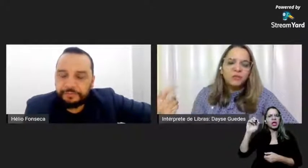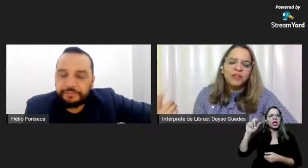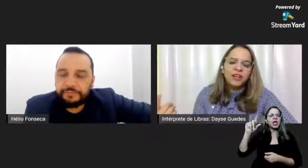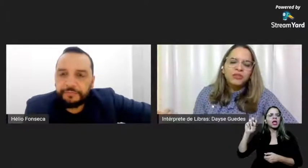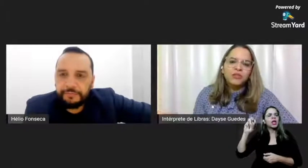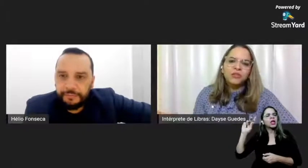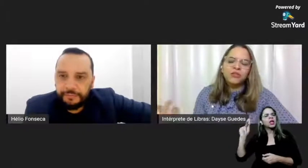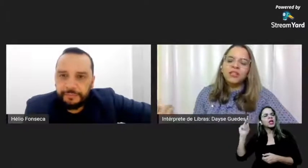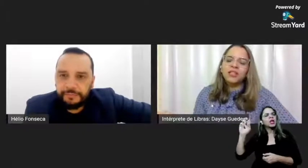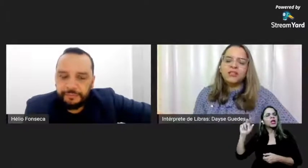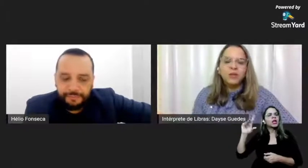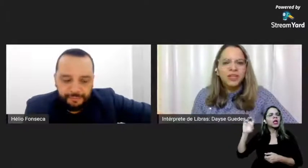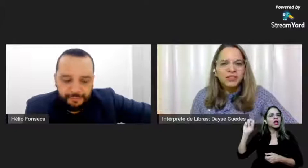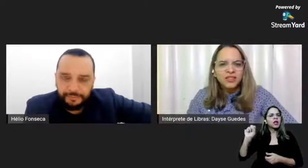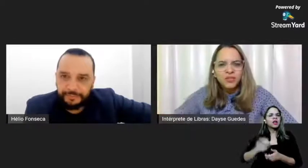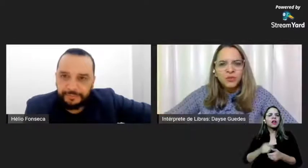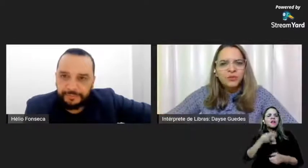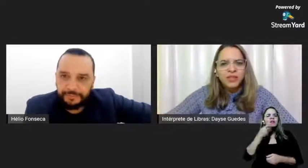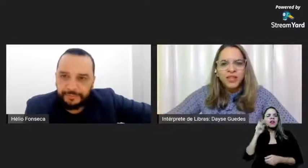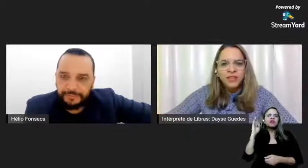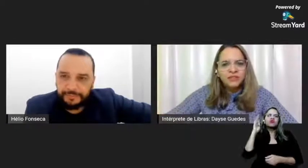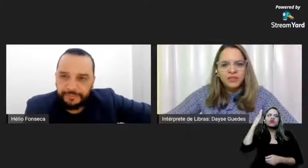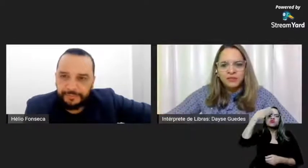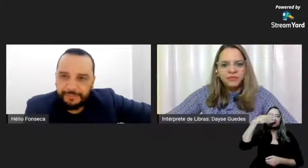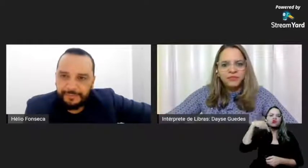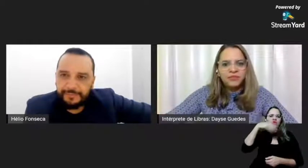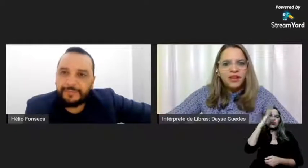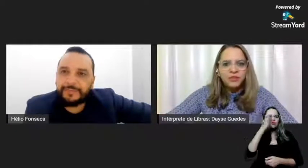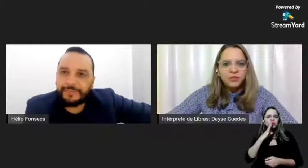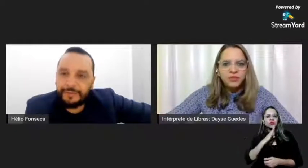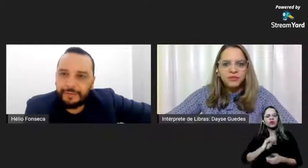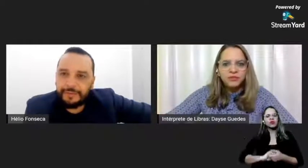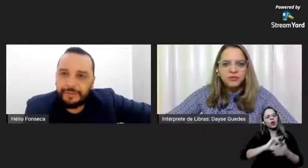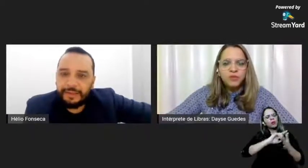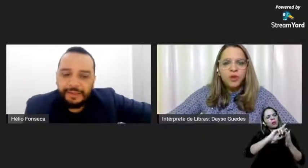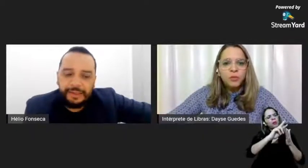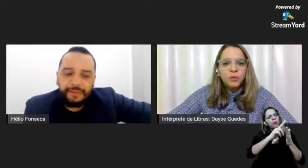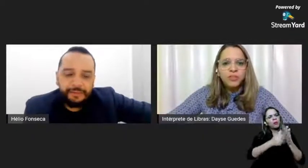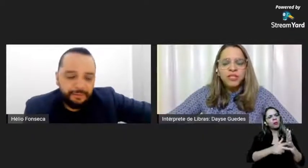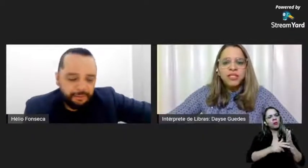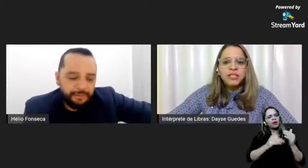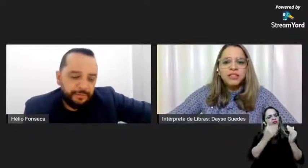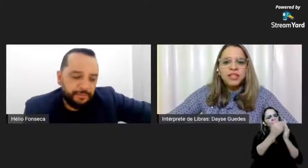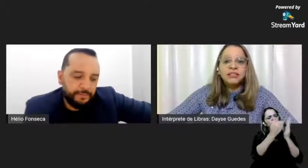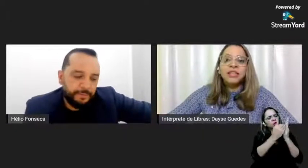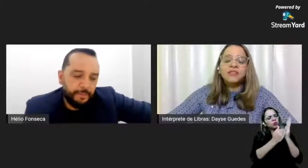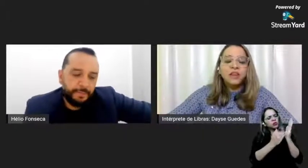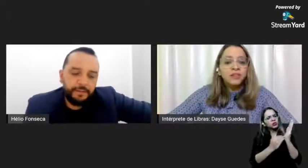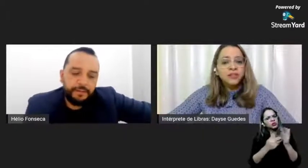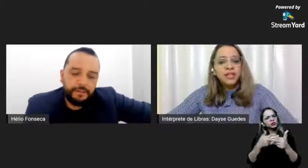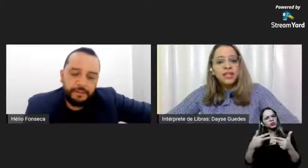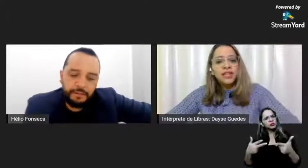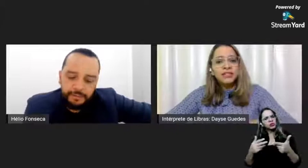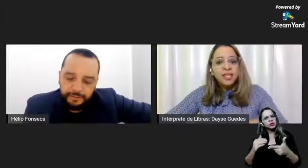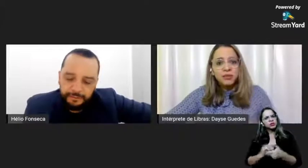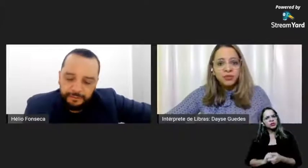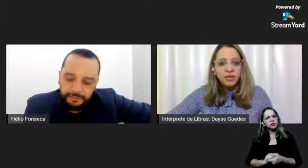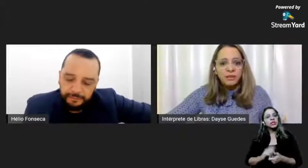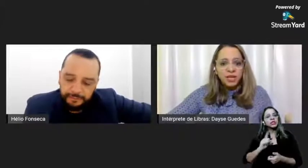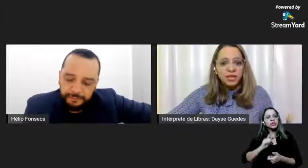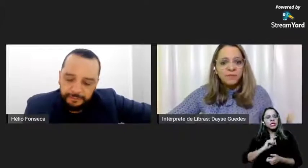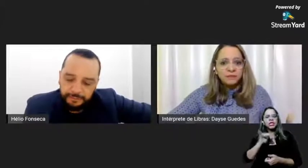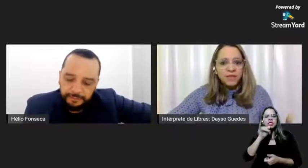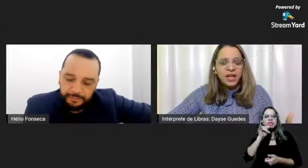Keller, falando sobre a surdo-cegueira no Brasil, enfim, vários tópicos, tem vários